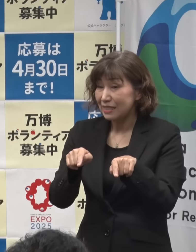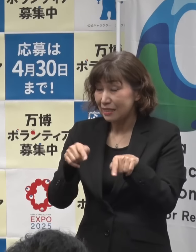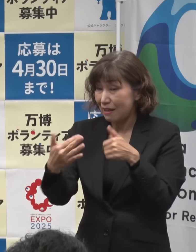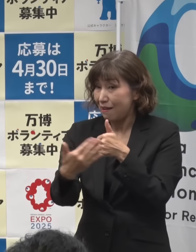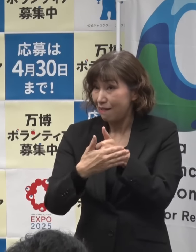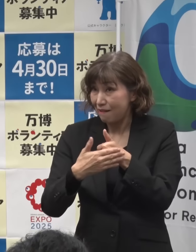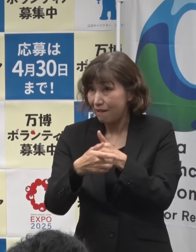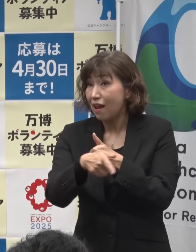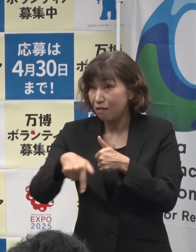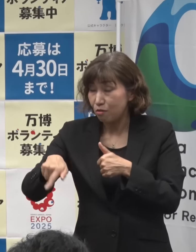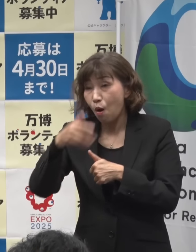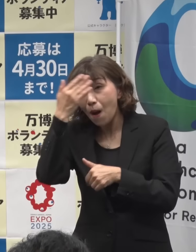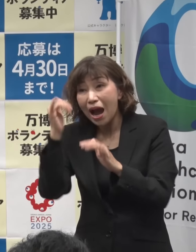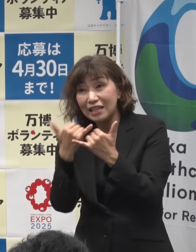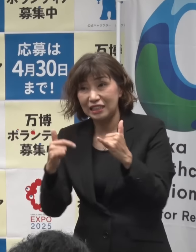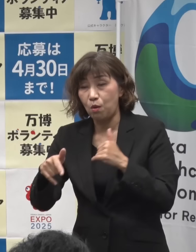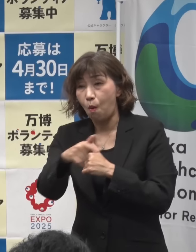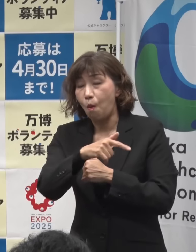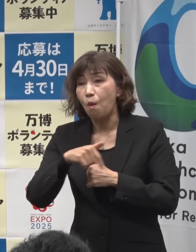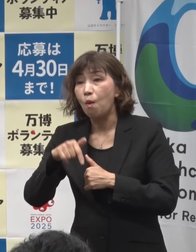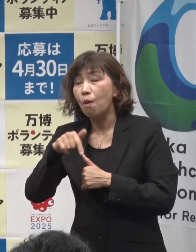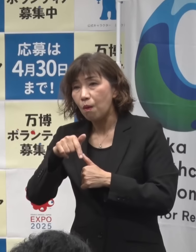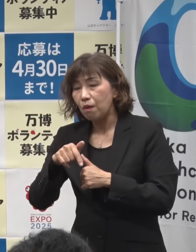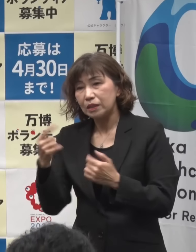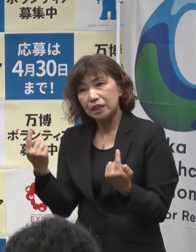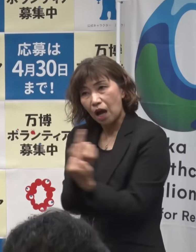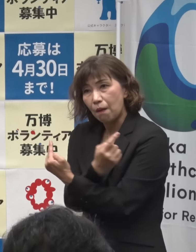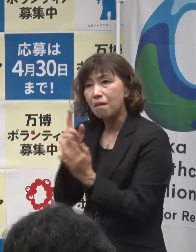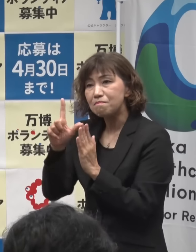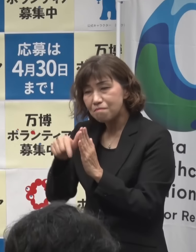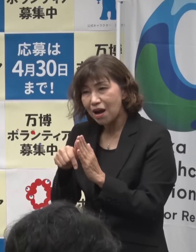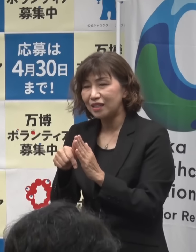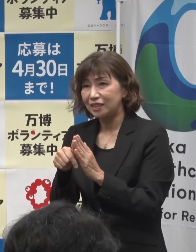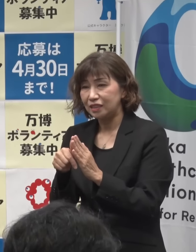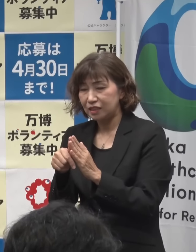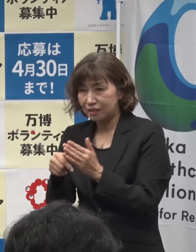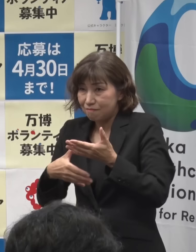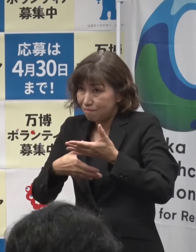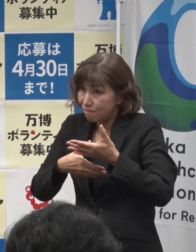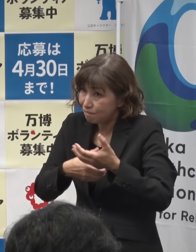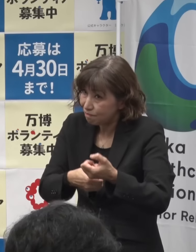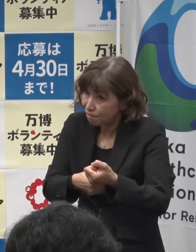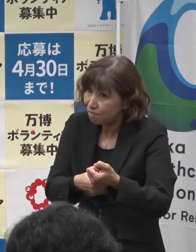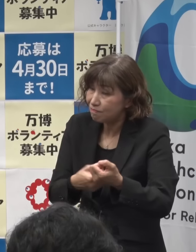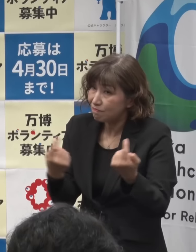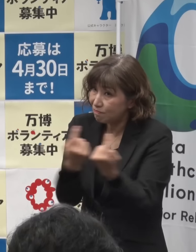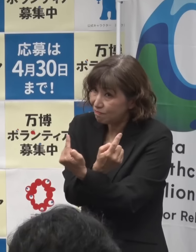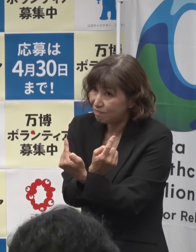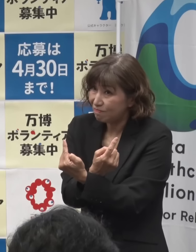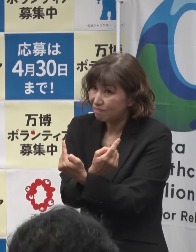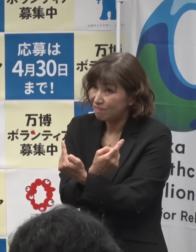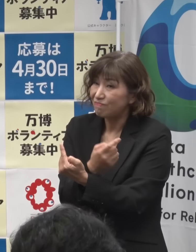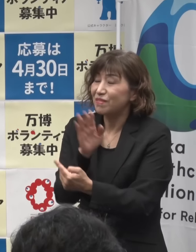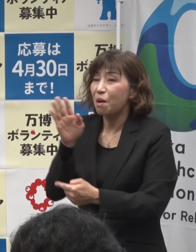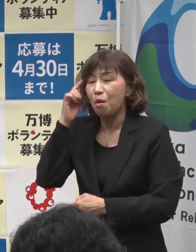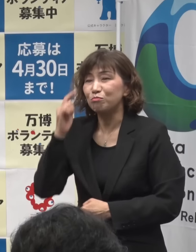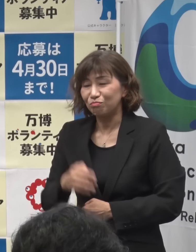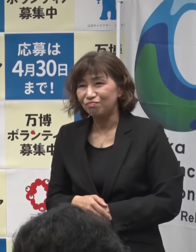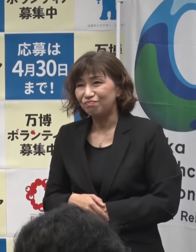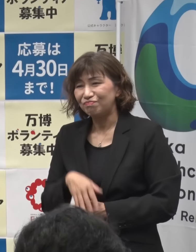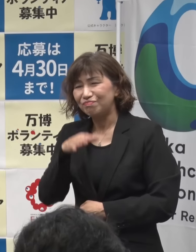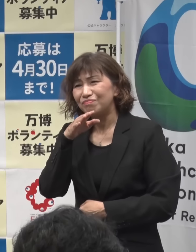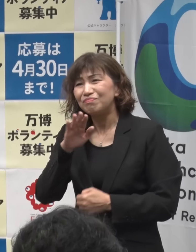は政治家というのはそちらの方向を向いてくるんじゃないかなというふうに思っていますので、ただその0歳児にじゃあ意